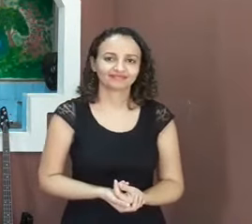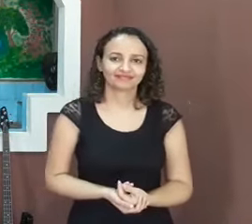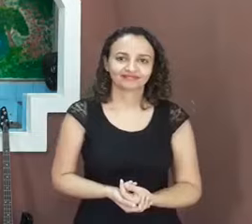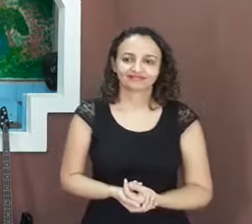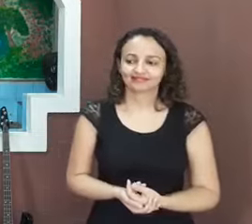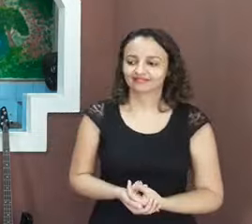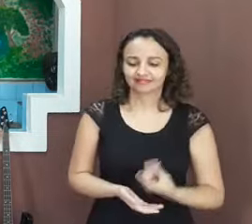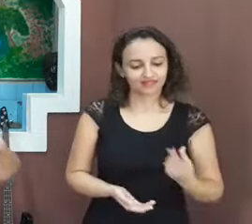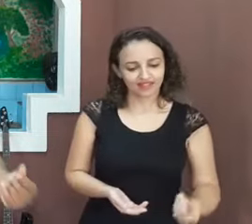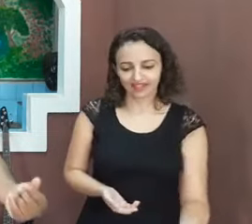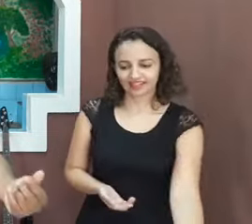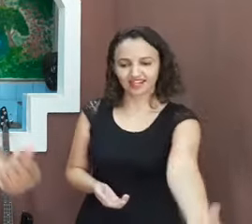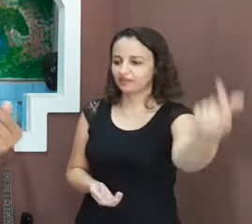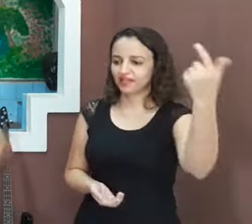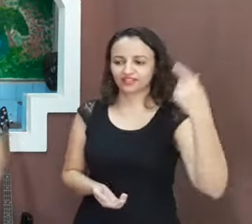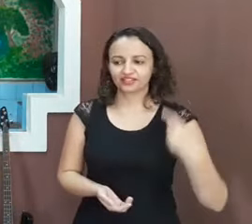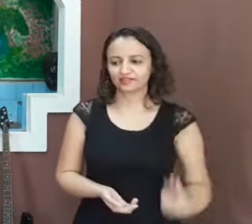O que é isso aí?